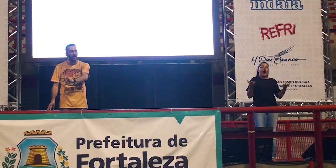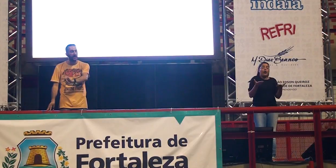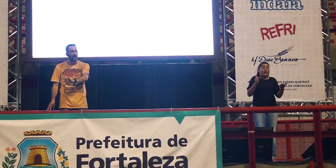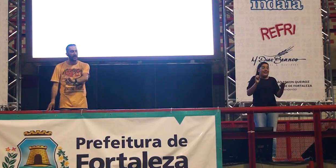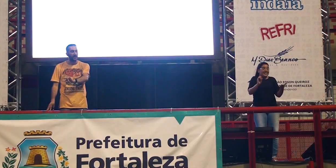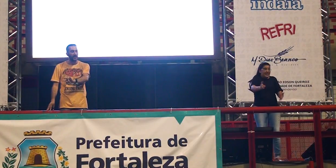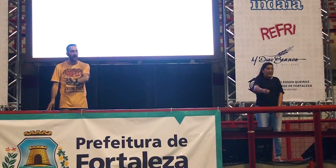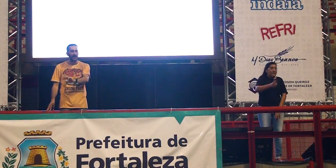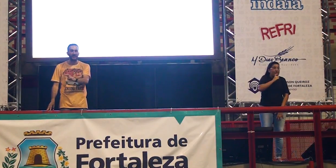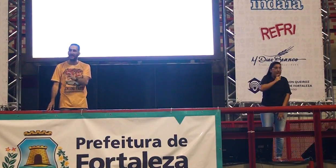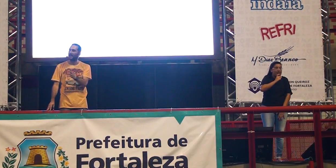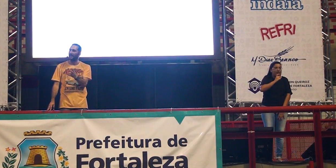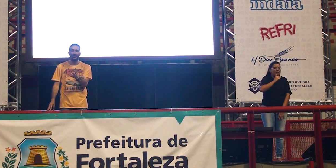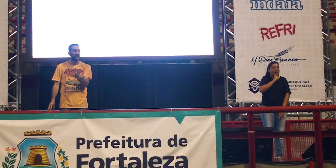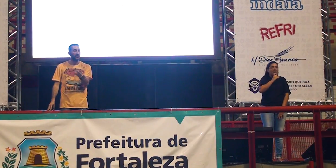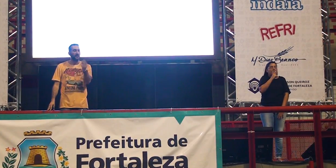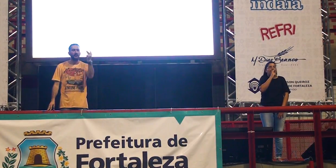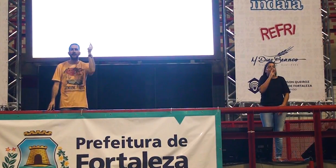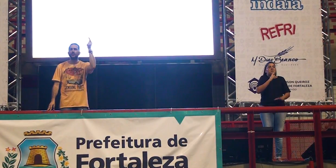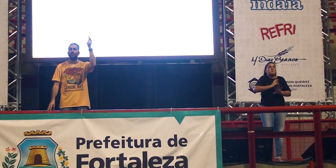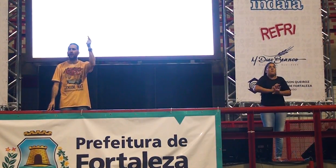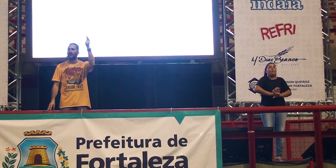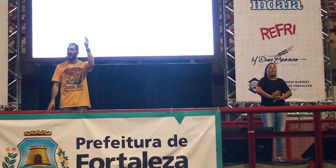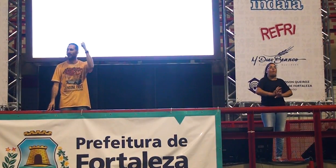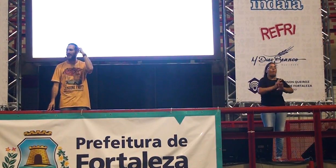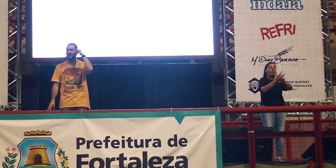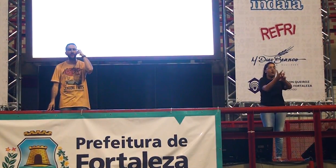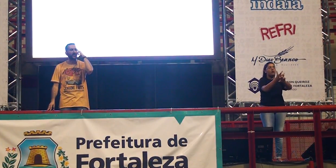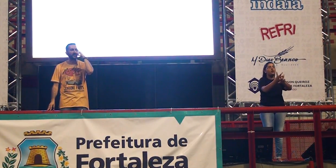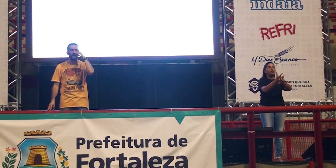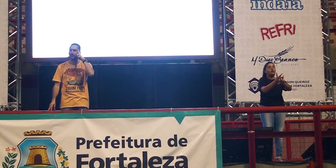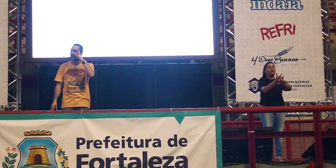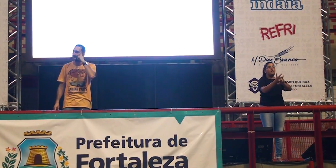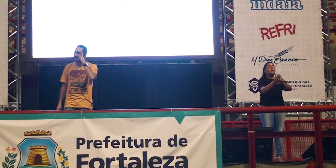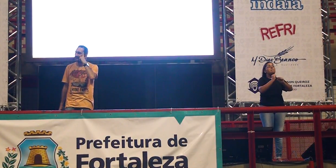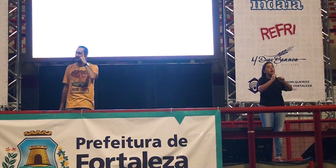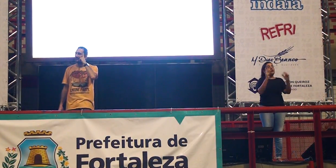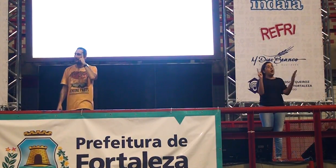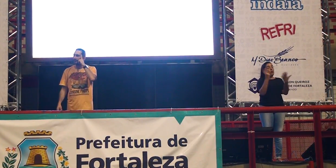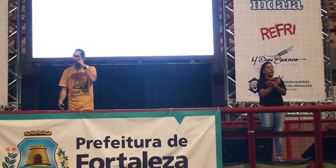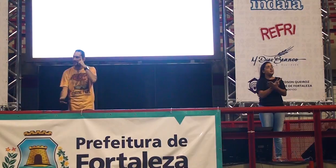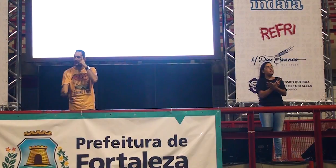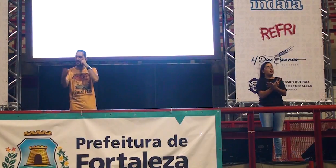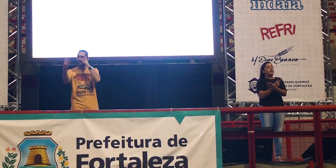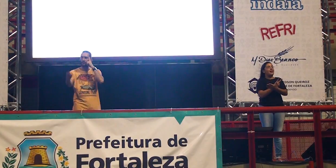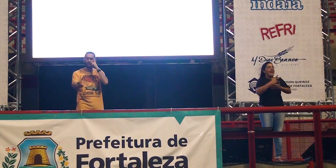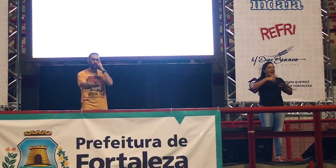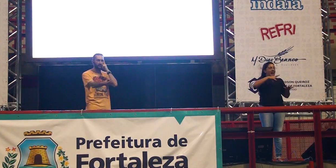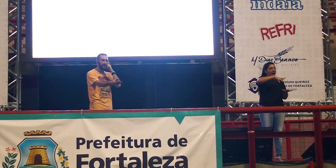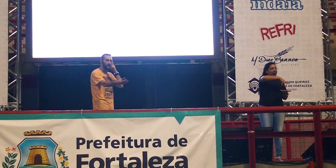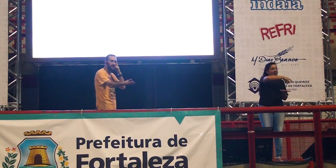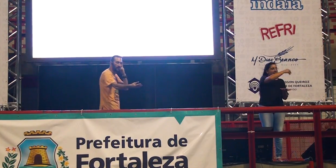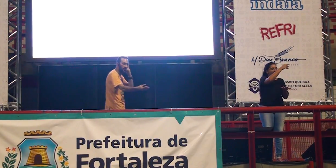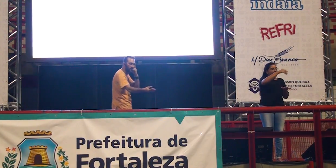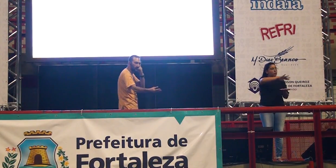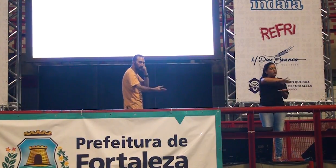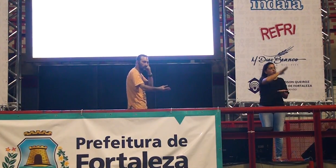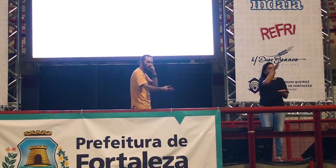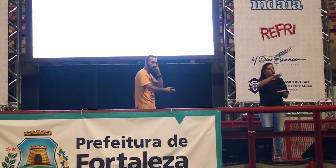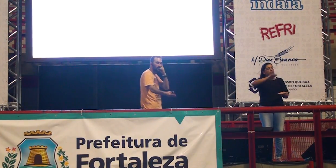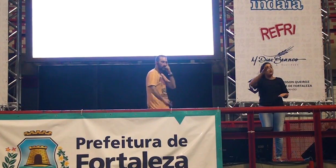corrente fria, ela é seca. Isso pode gerar a formação de desertos, porque se é seco não chove,